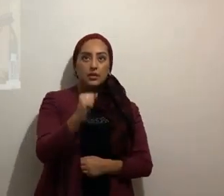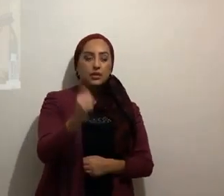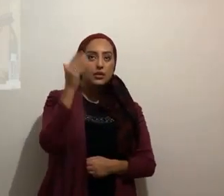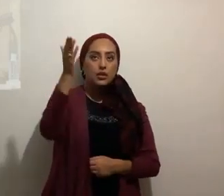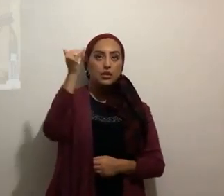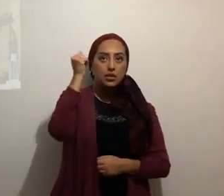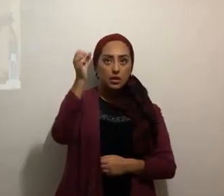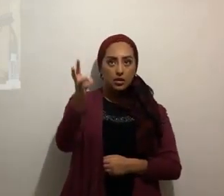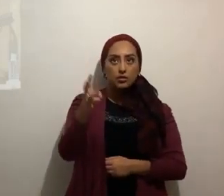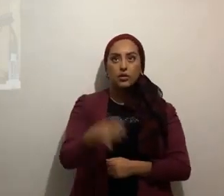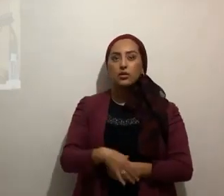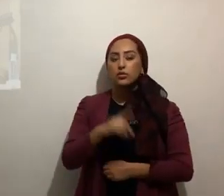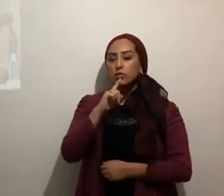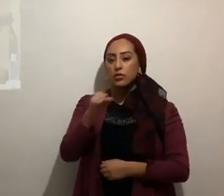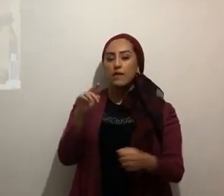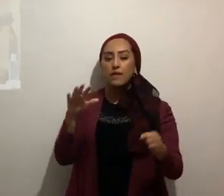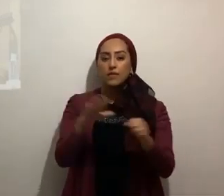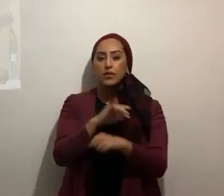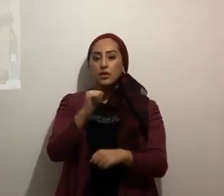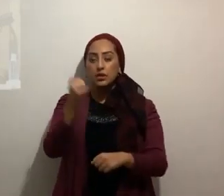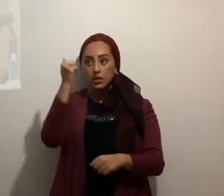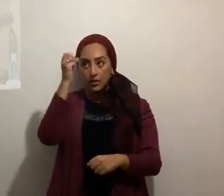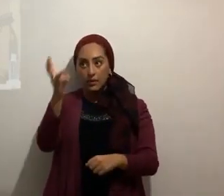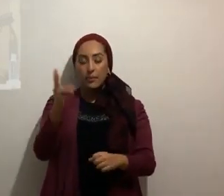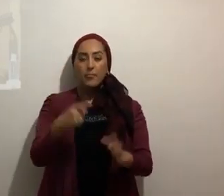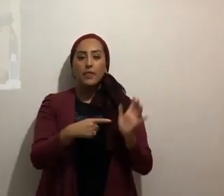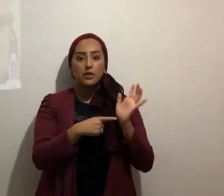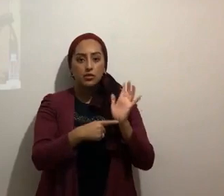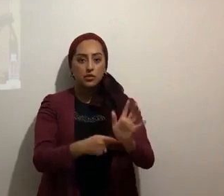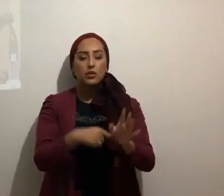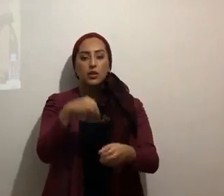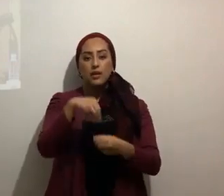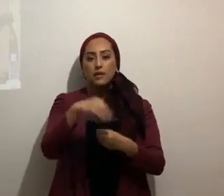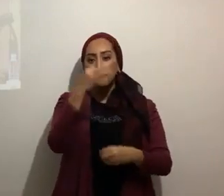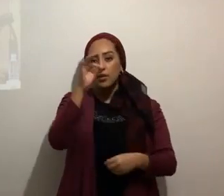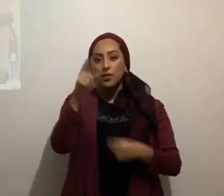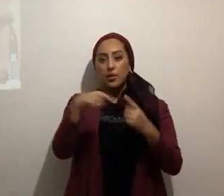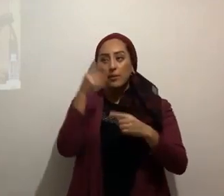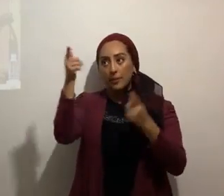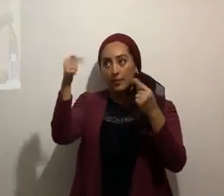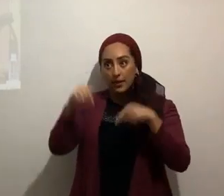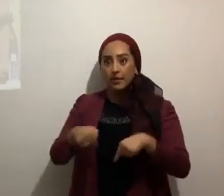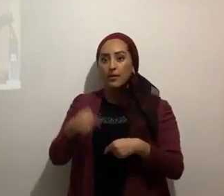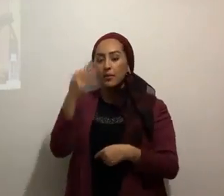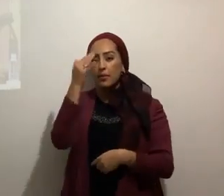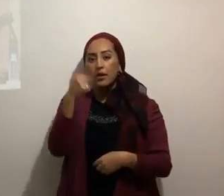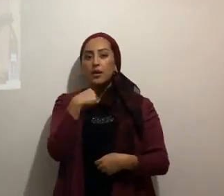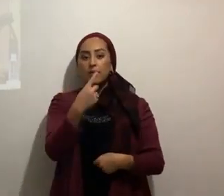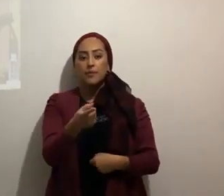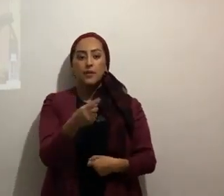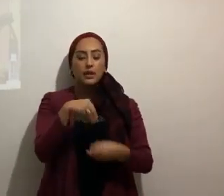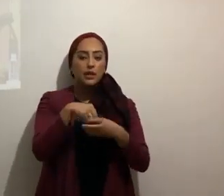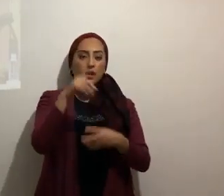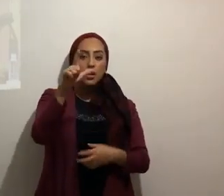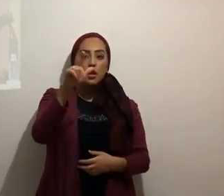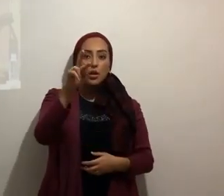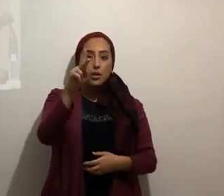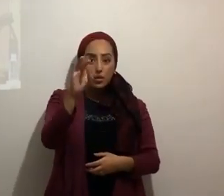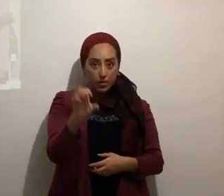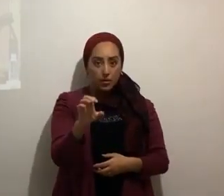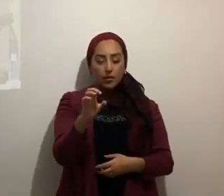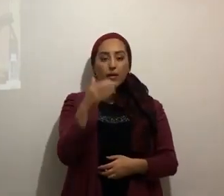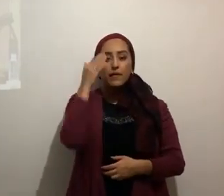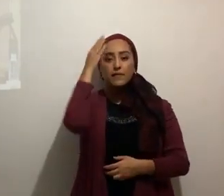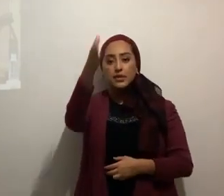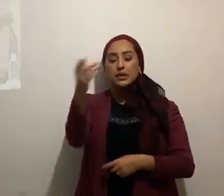Yahshua, la verdad total, quien será revelado dentro de poco. Cuando Él venga, por eso dice en Lucas, en